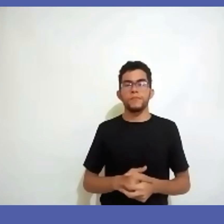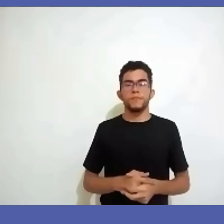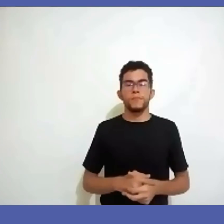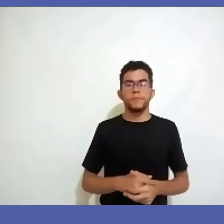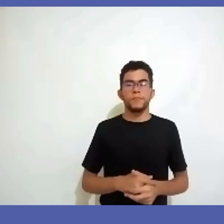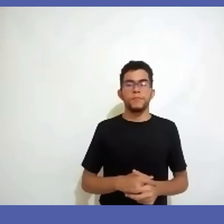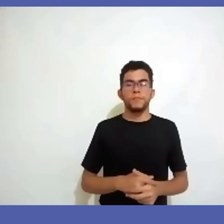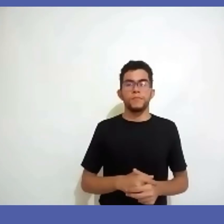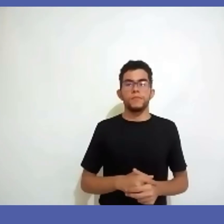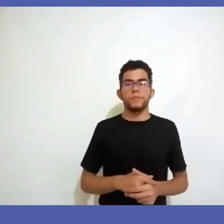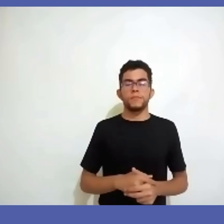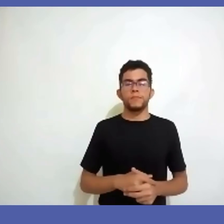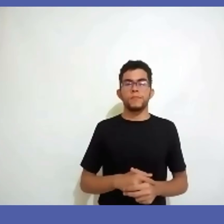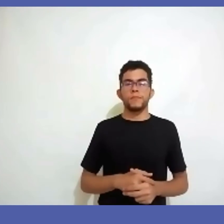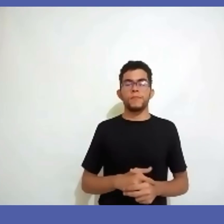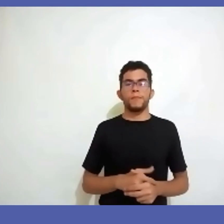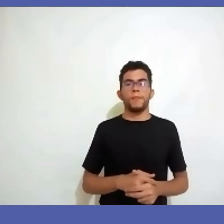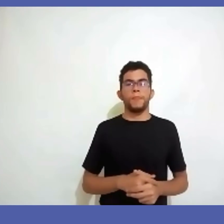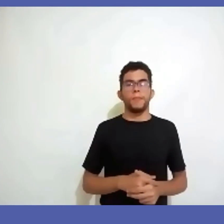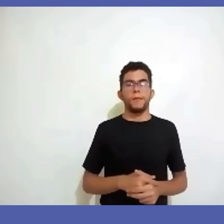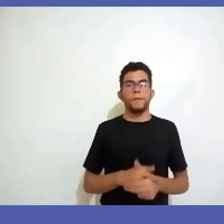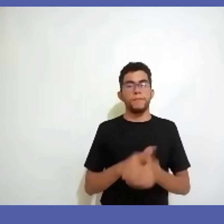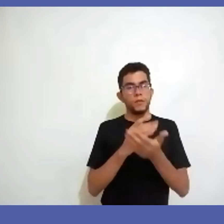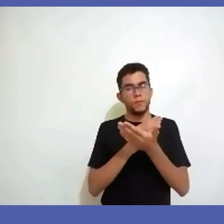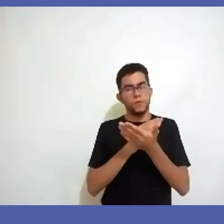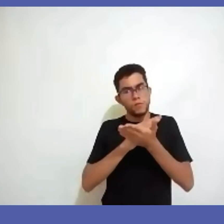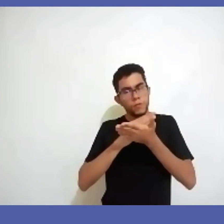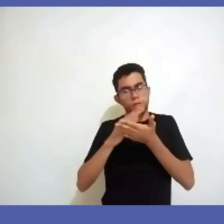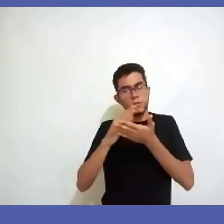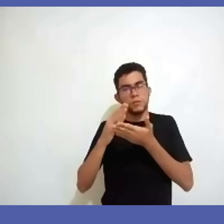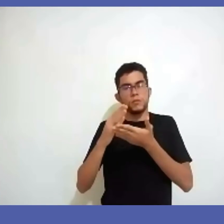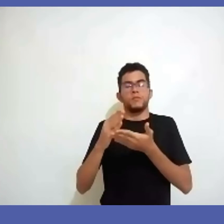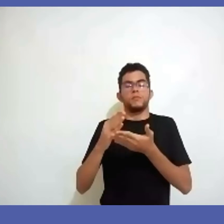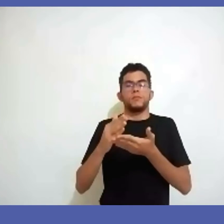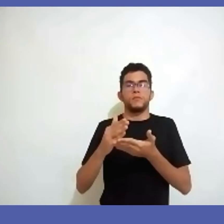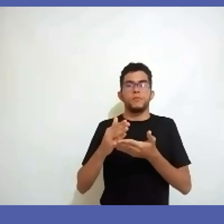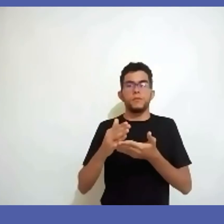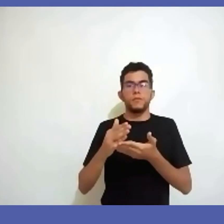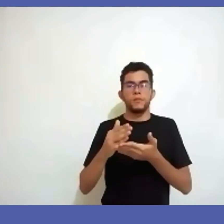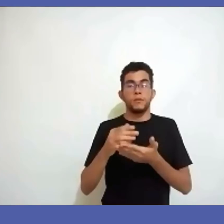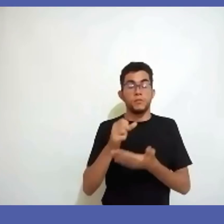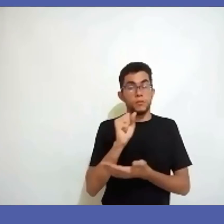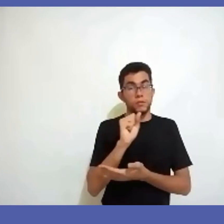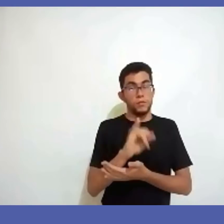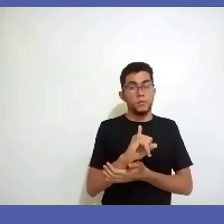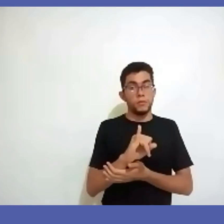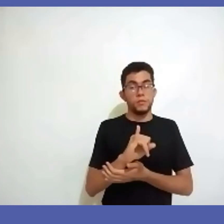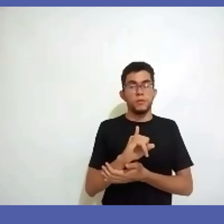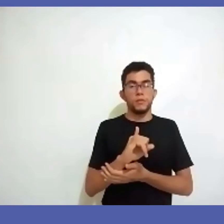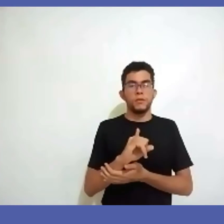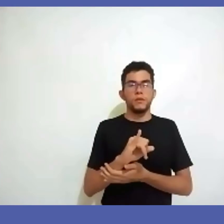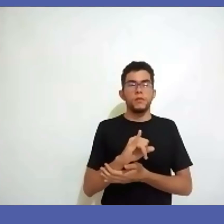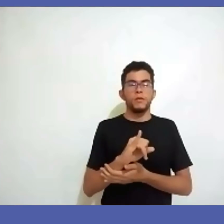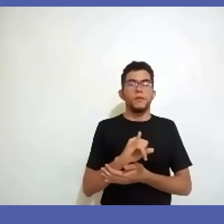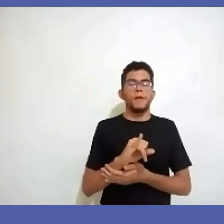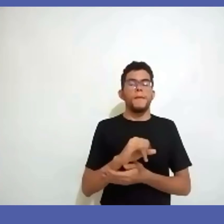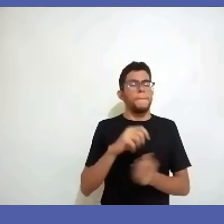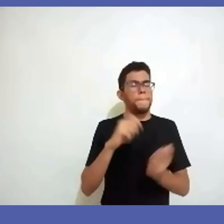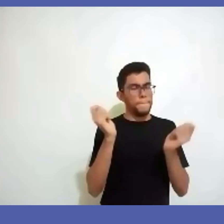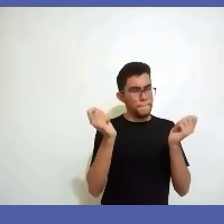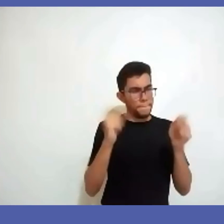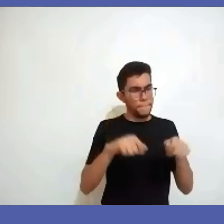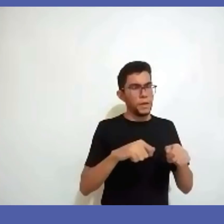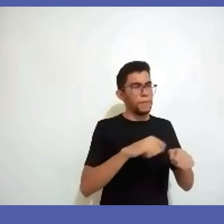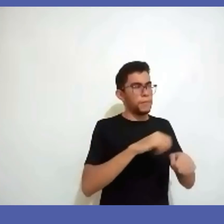irmãos, com essa aliança, somente com essa aliança, se conseguirá, né, Israel